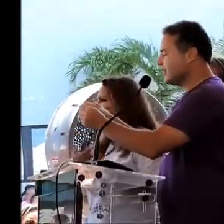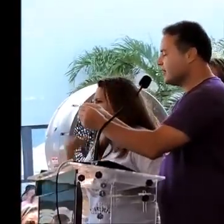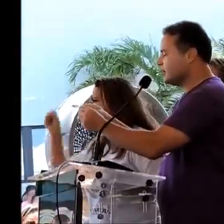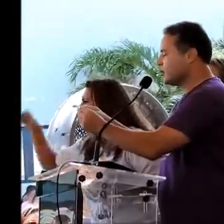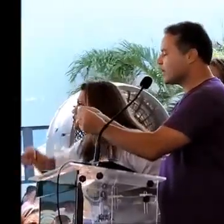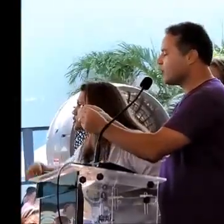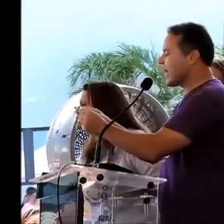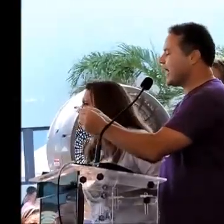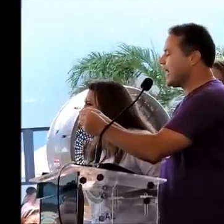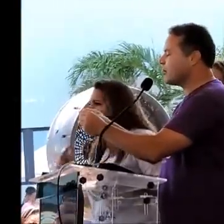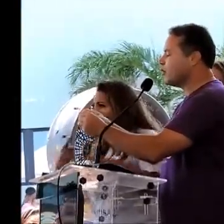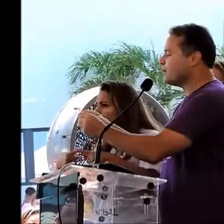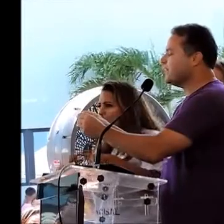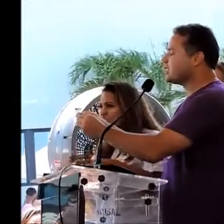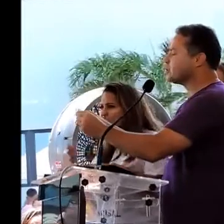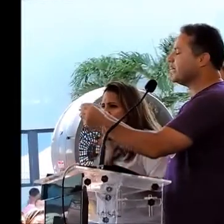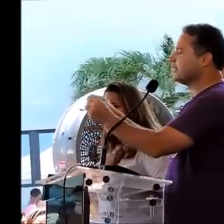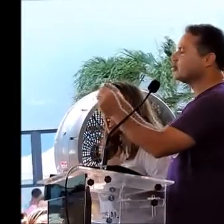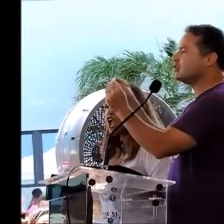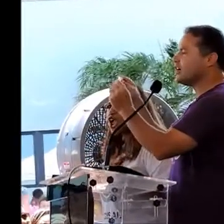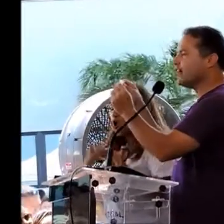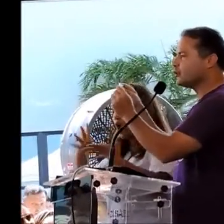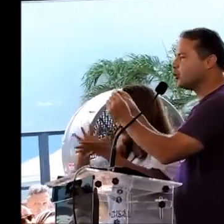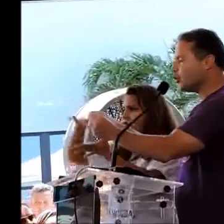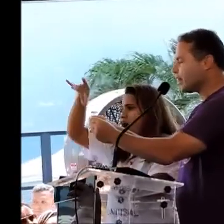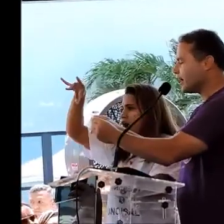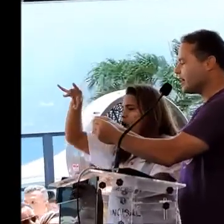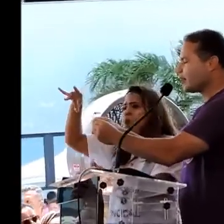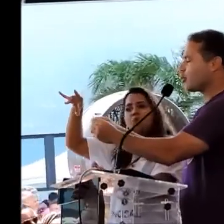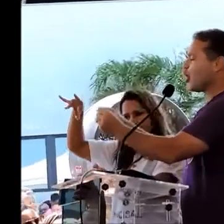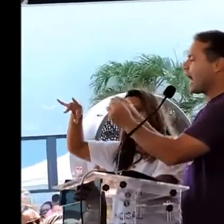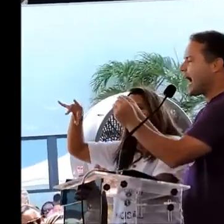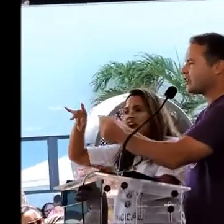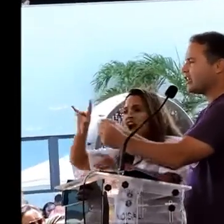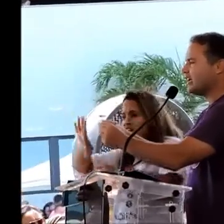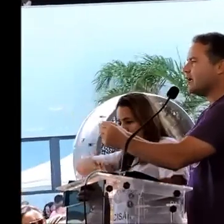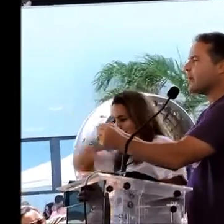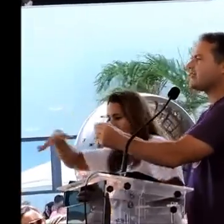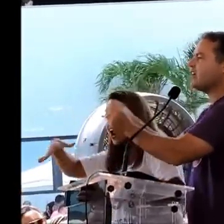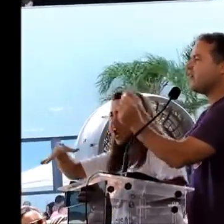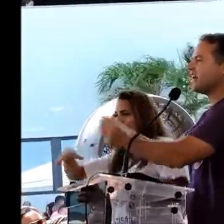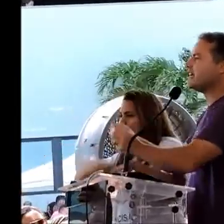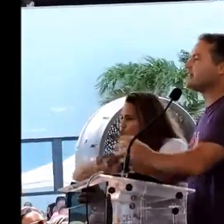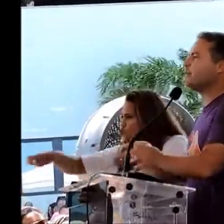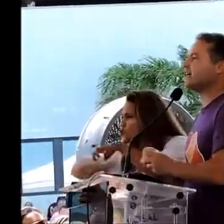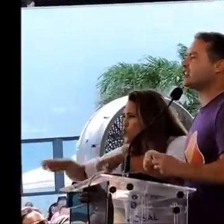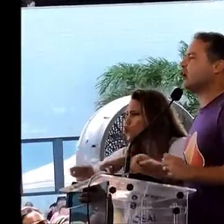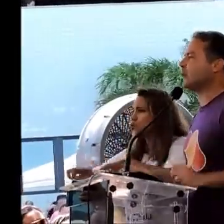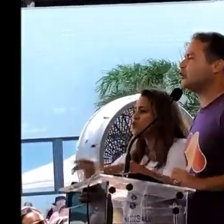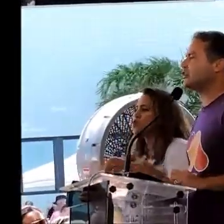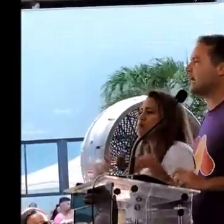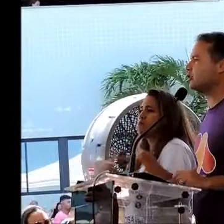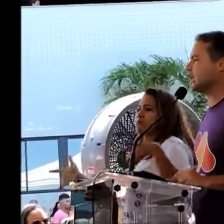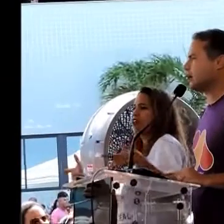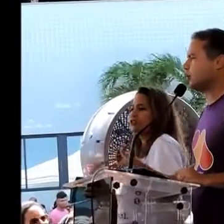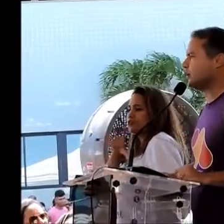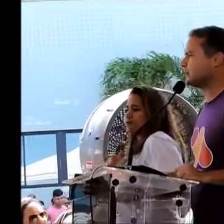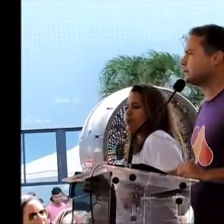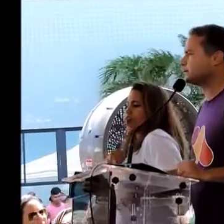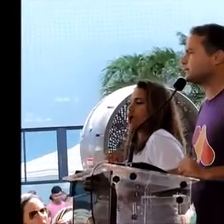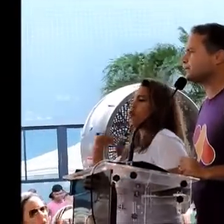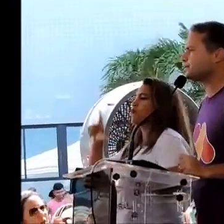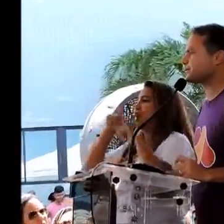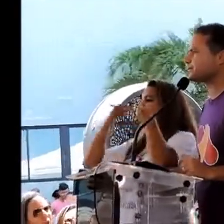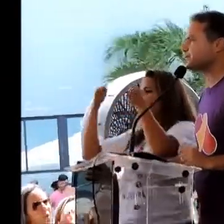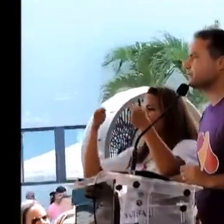sim, porque eu carrego espírito de aventura, coragem, perseverança e paixão pelo Estado de